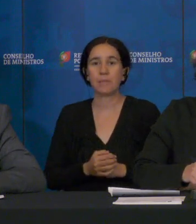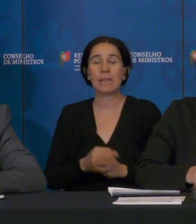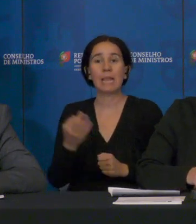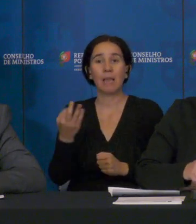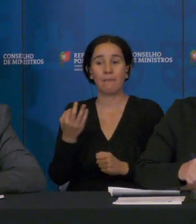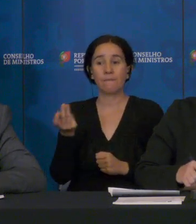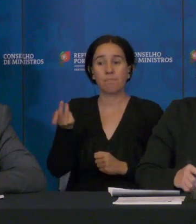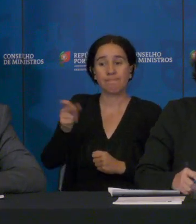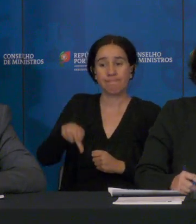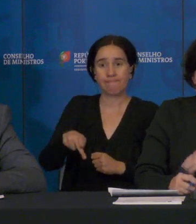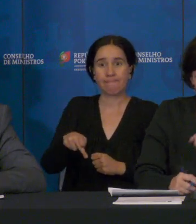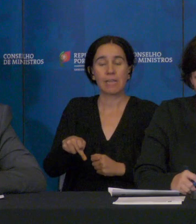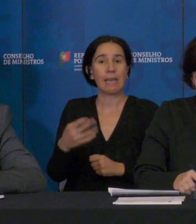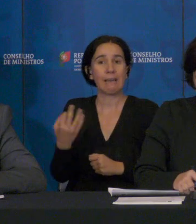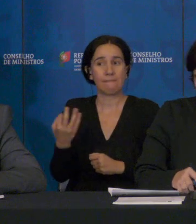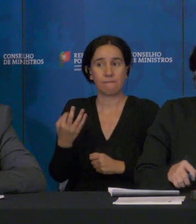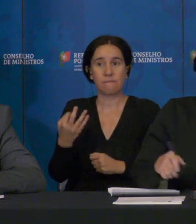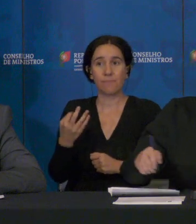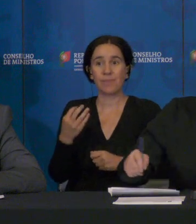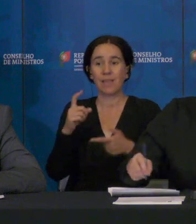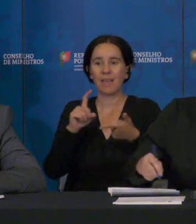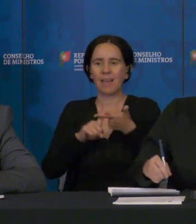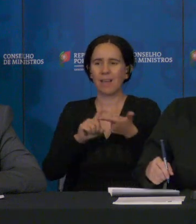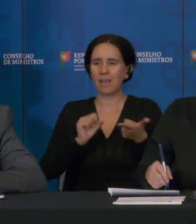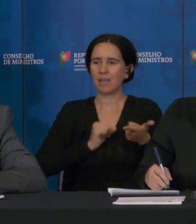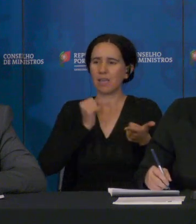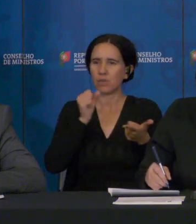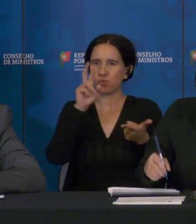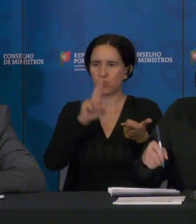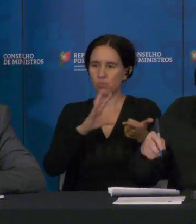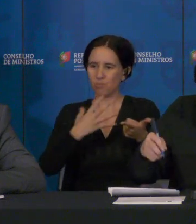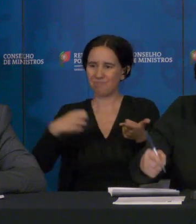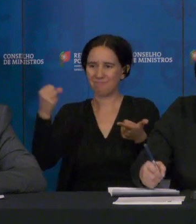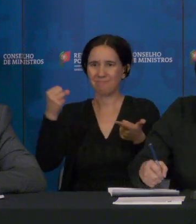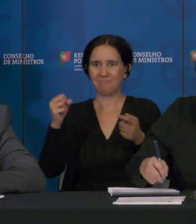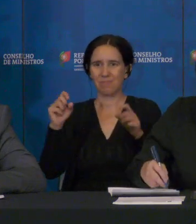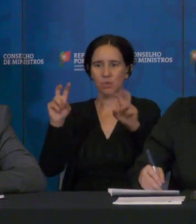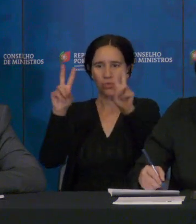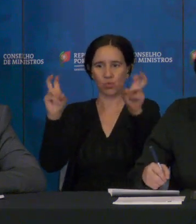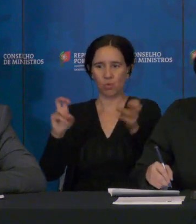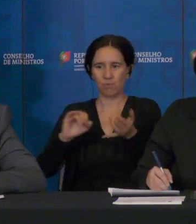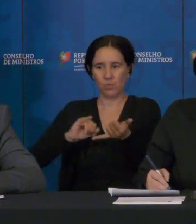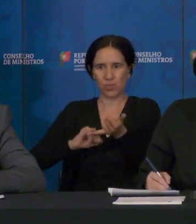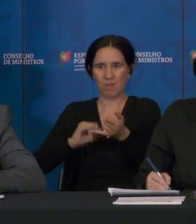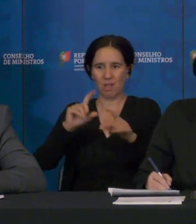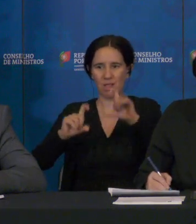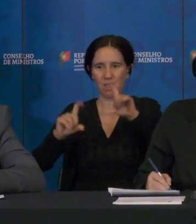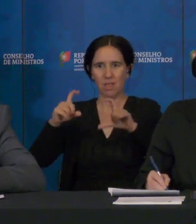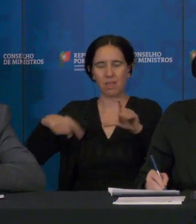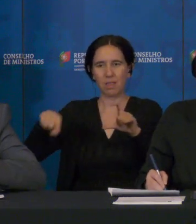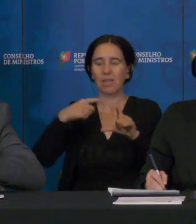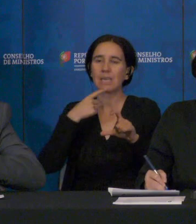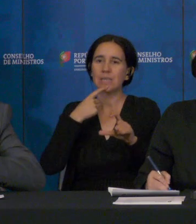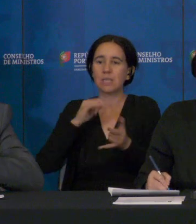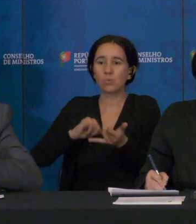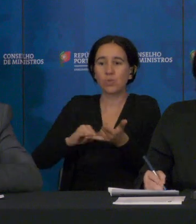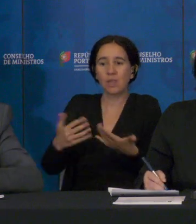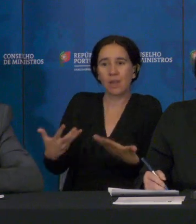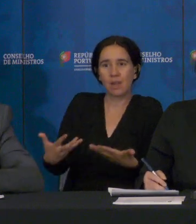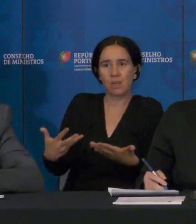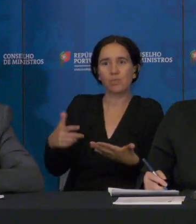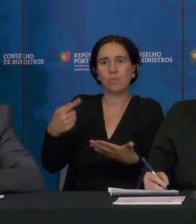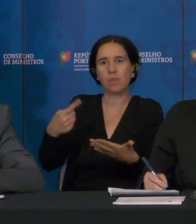se verificou é que o próprio arresto que foi determinado sobre esta participação social significa que a sociedade neste momento está com